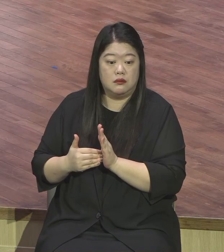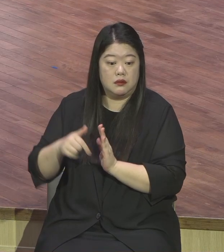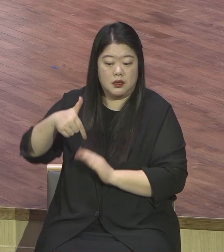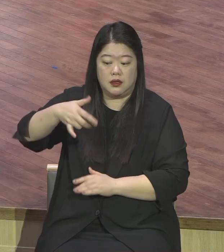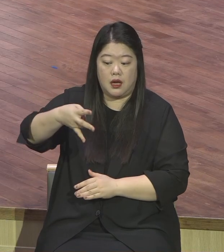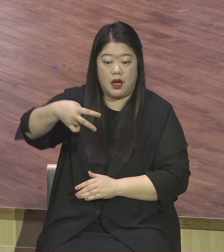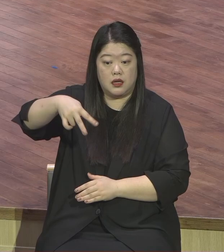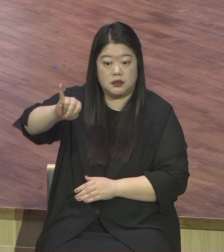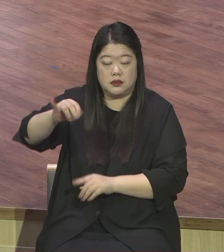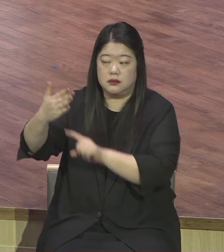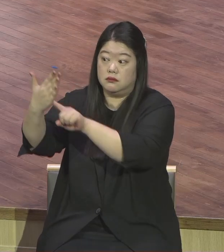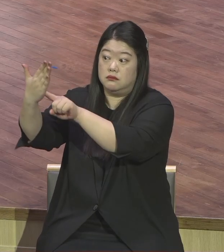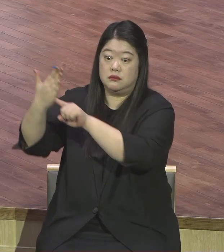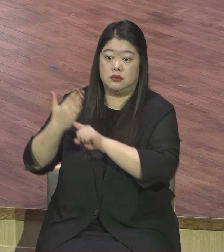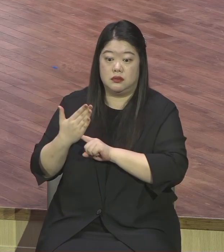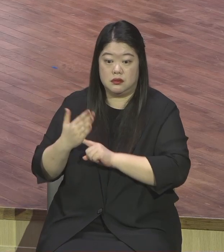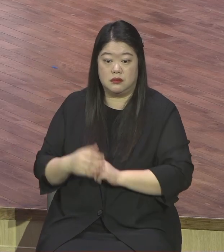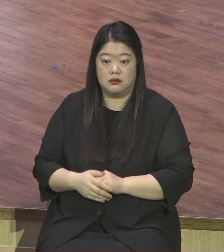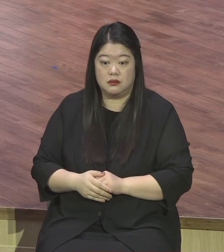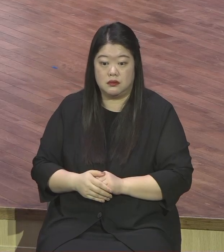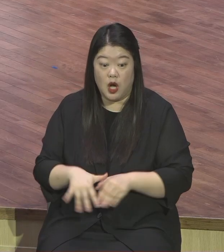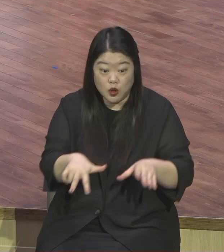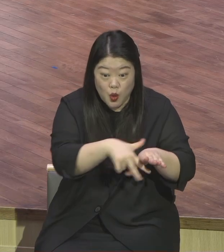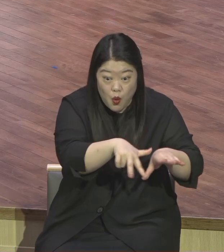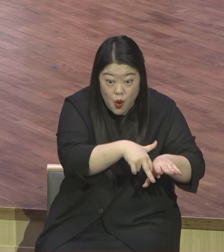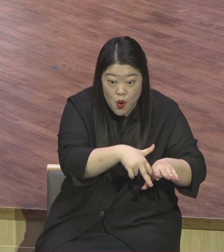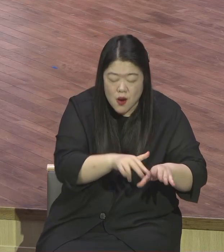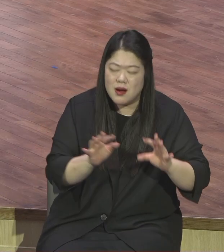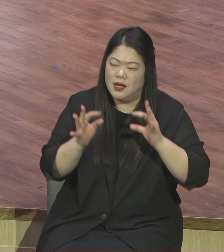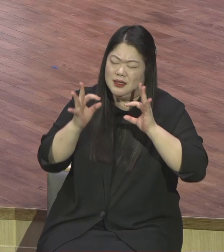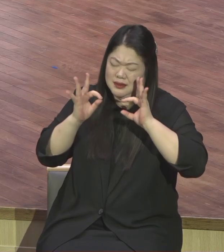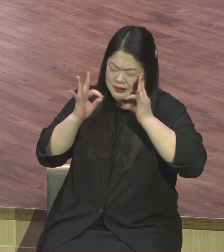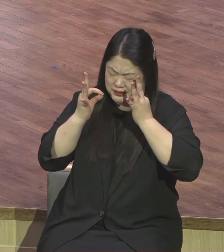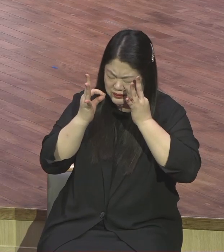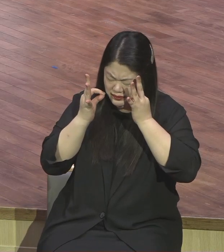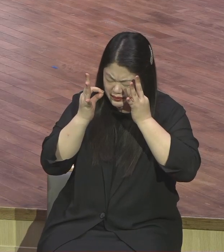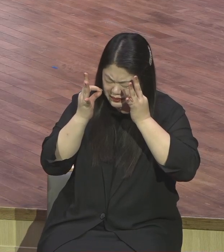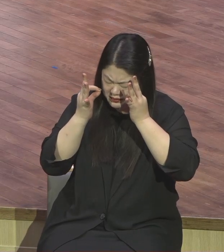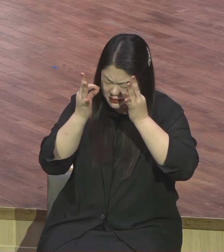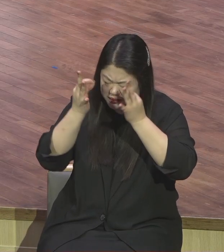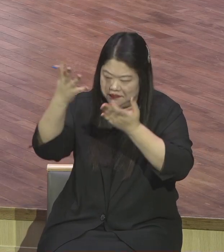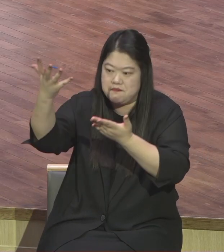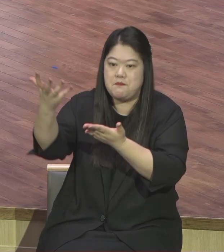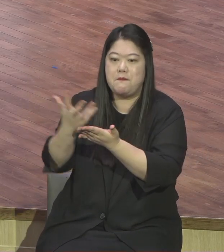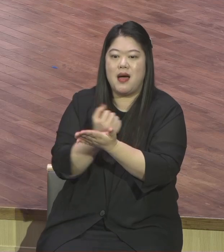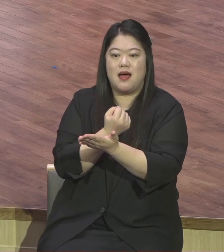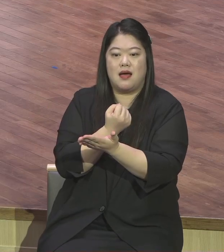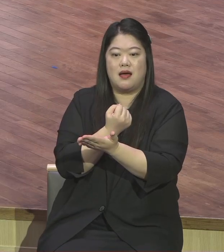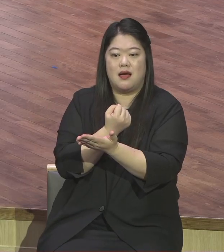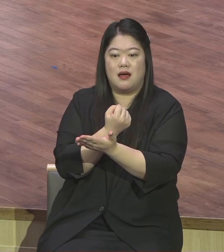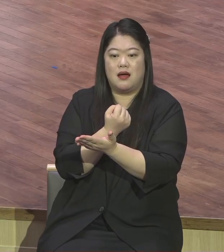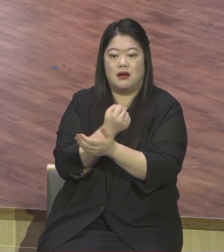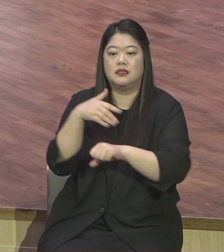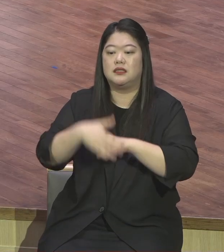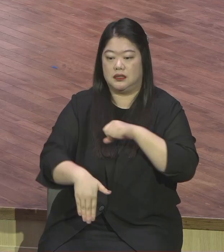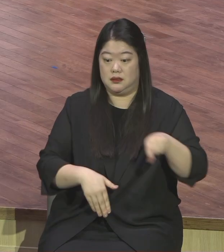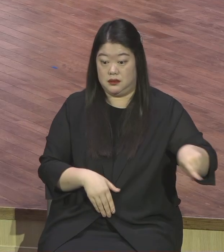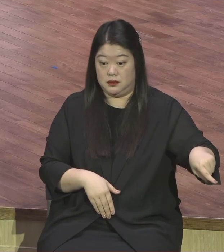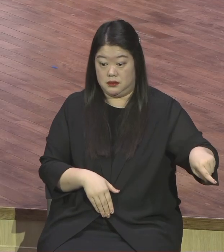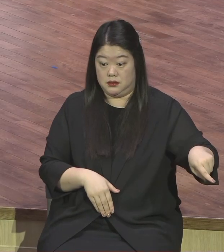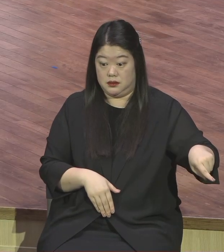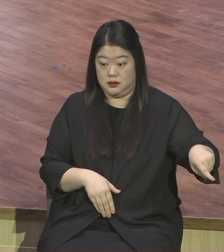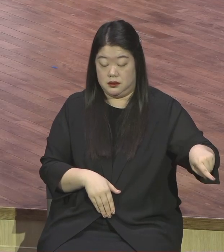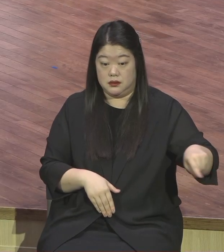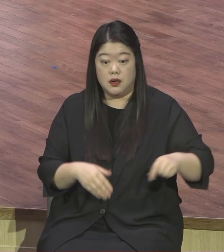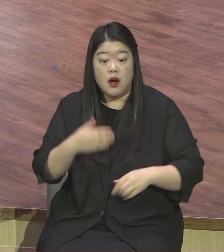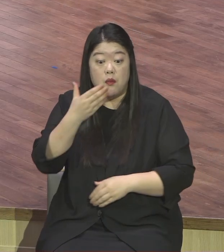가지고 이 종교하고 다릅니다. 종교는 인간이 노력을 했어. 복음은 하나님이 나에게 찾아오셨어.